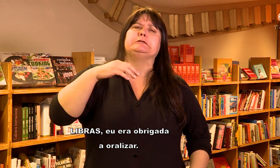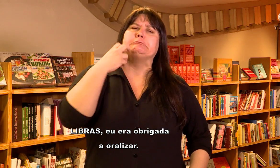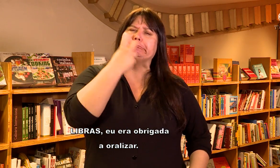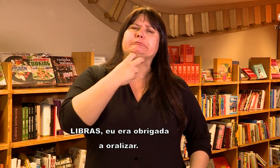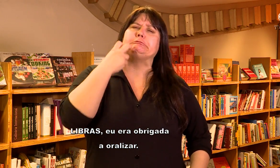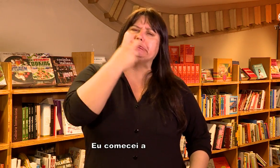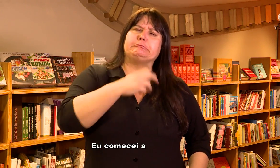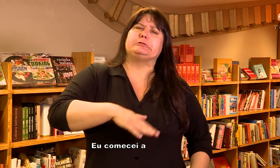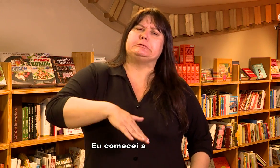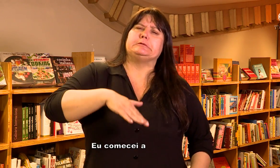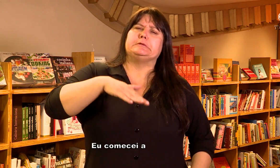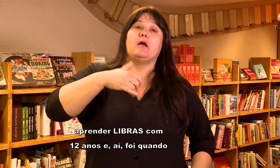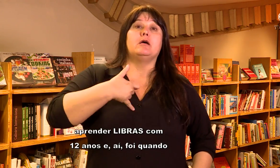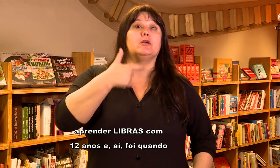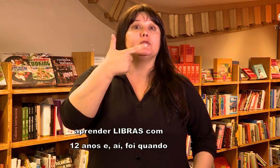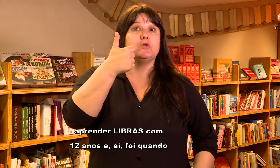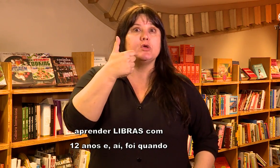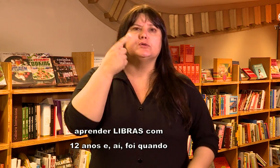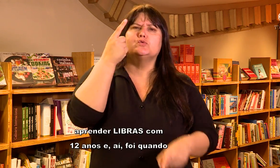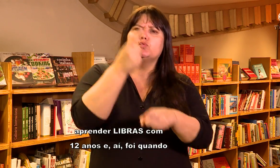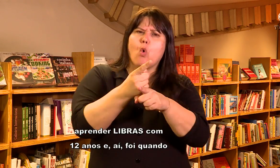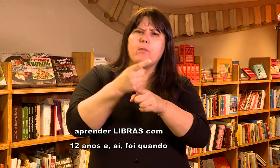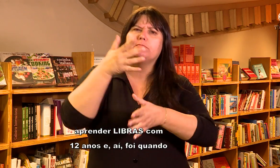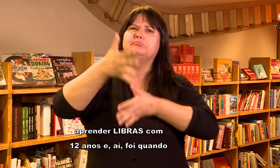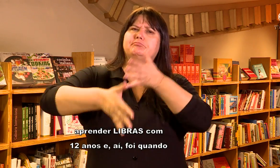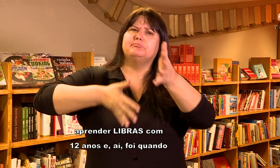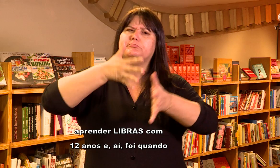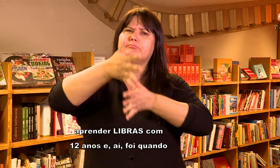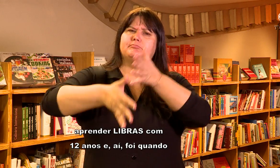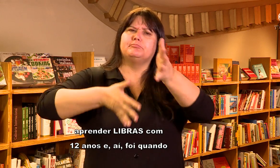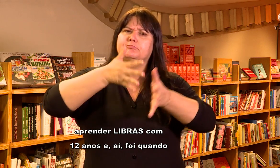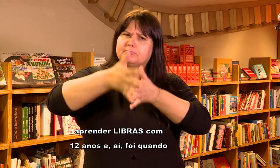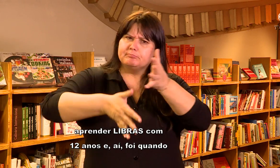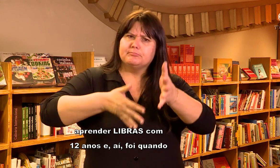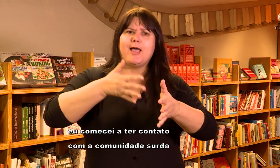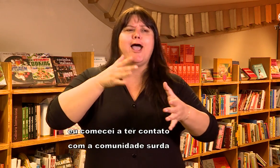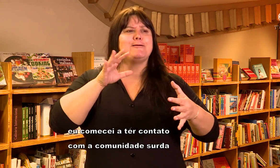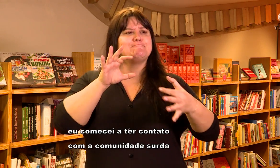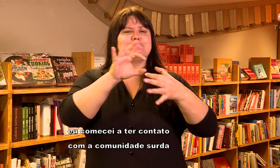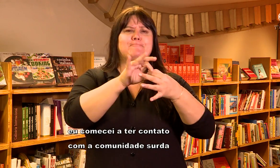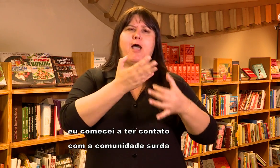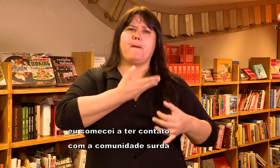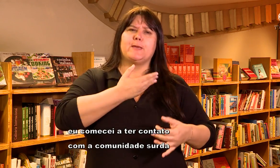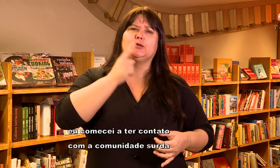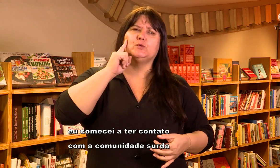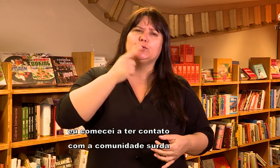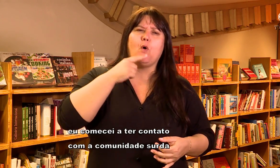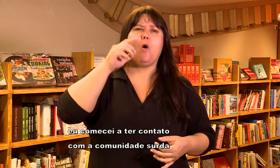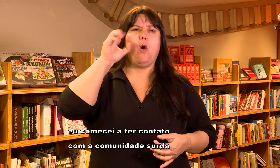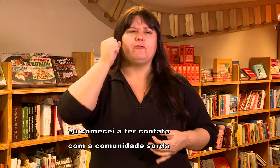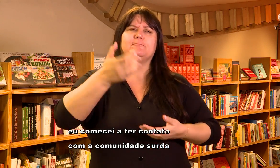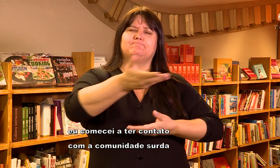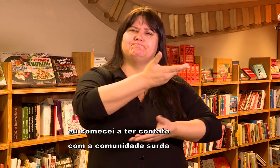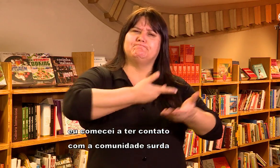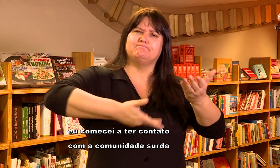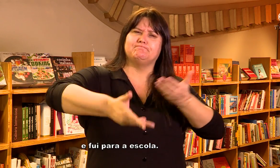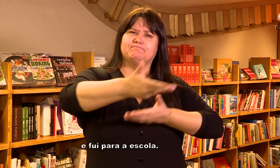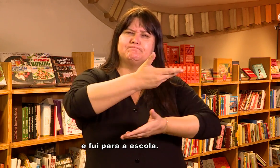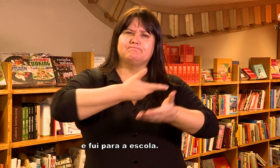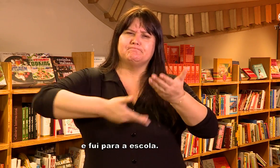oralizar. Eu comecei a aprender Libras com 12 anos. E aí foi quando eu comecei a ter contato com a comunidade surda. E